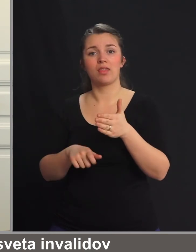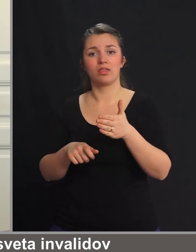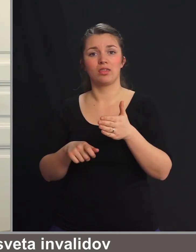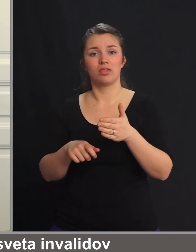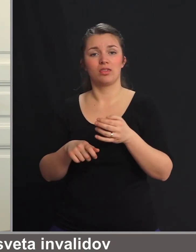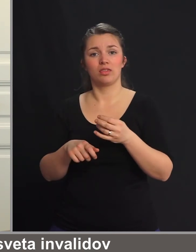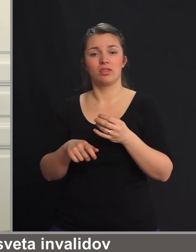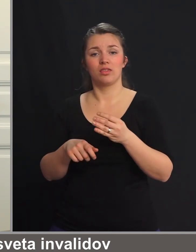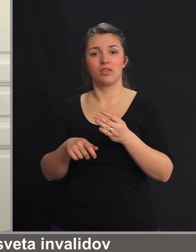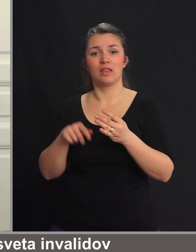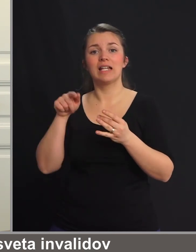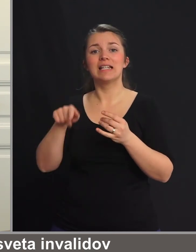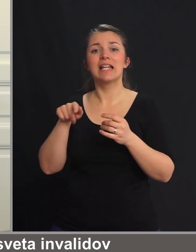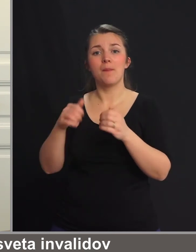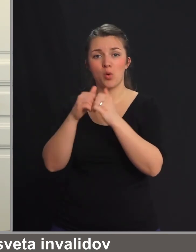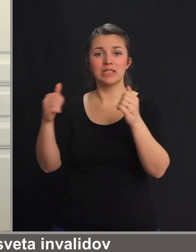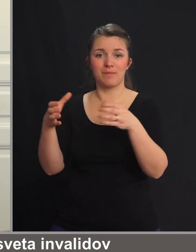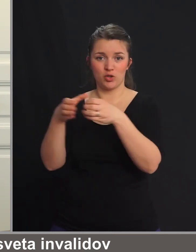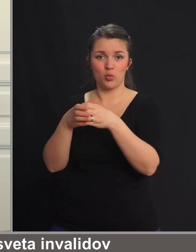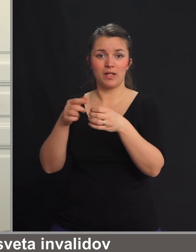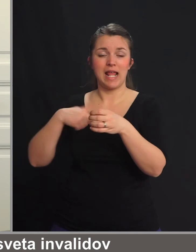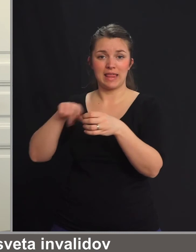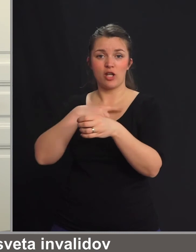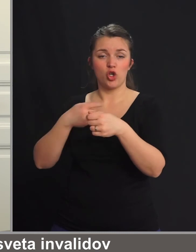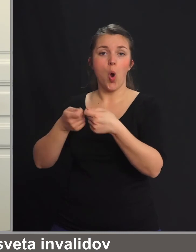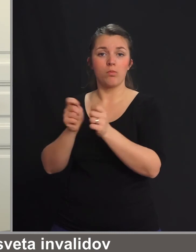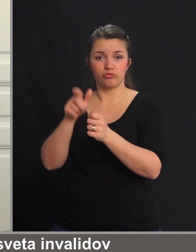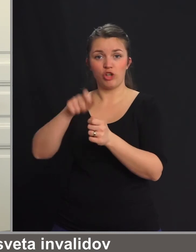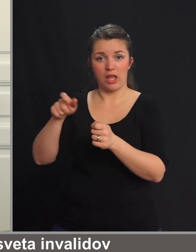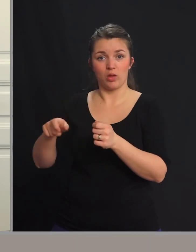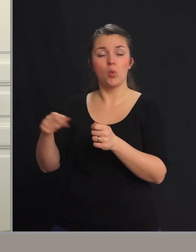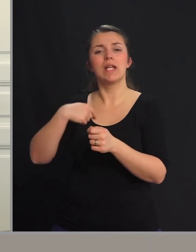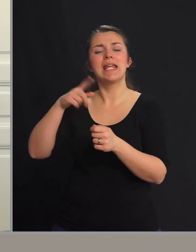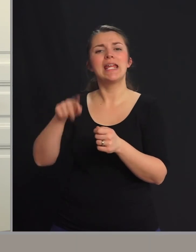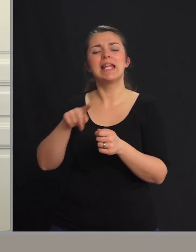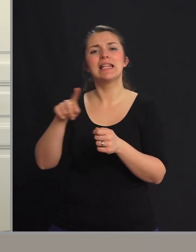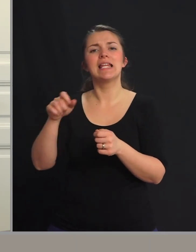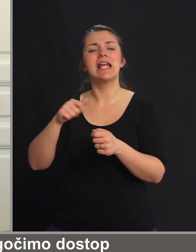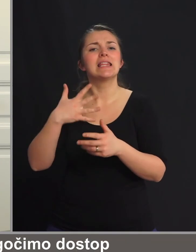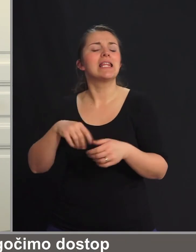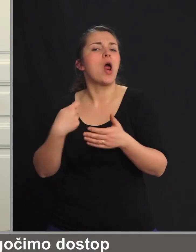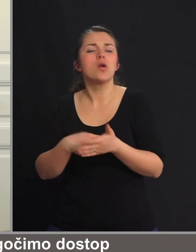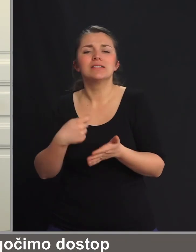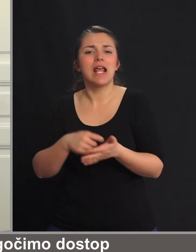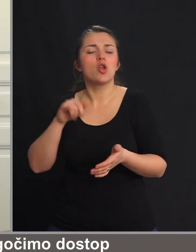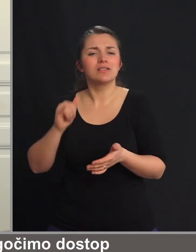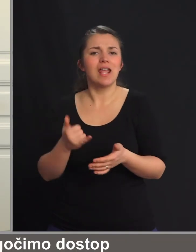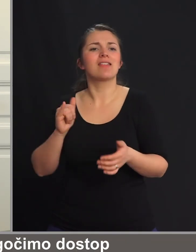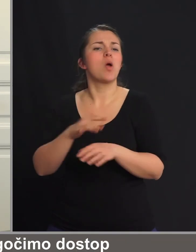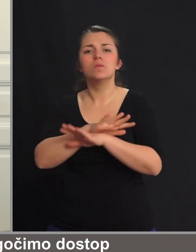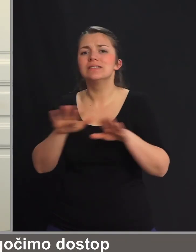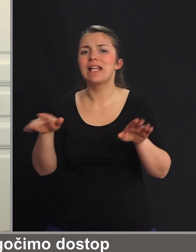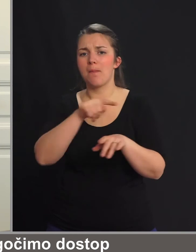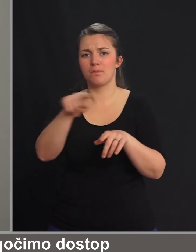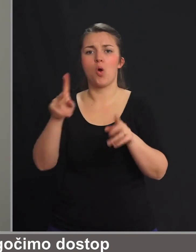član ravno te posebne skupine naših občanov. In dragocenost je, da